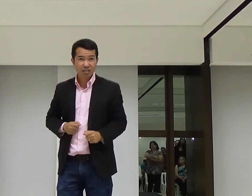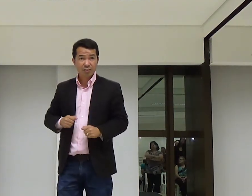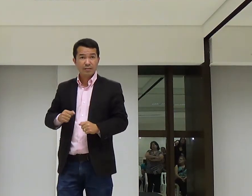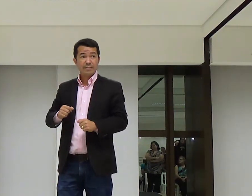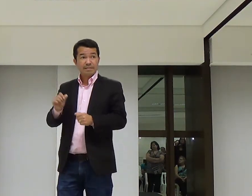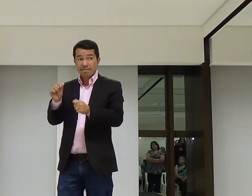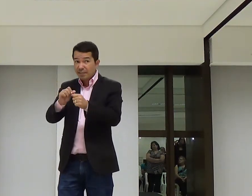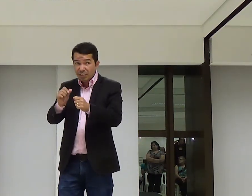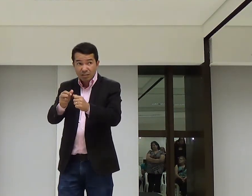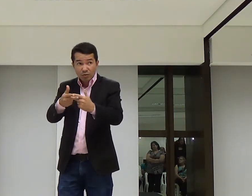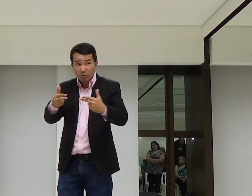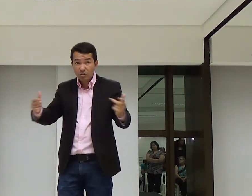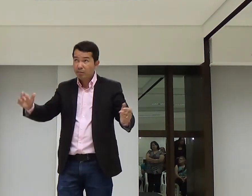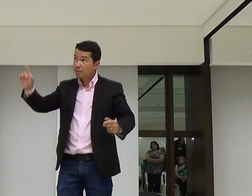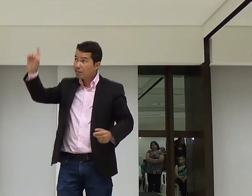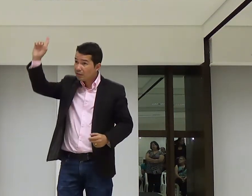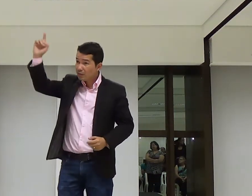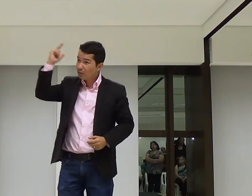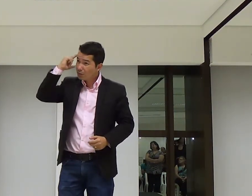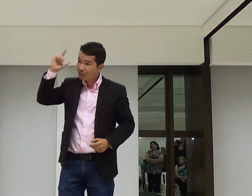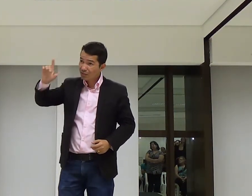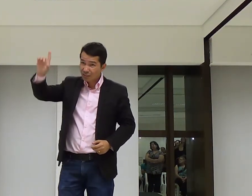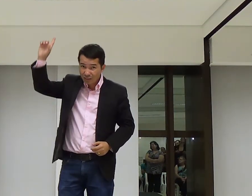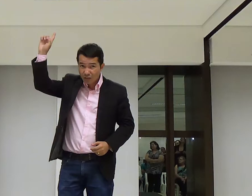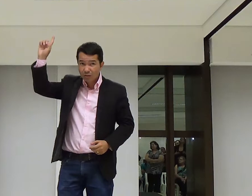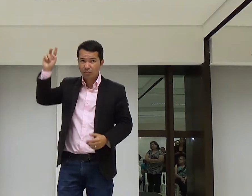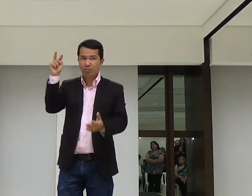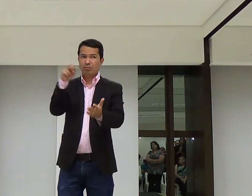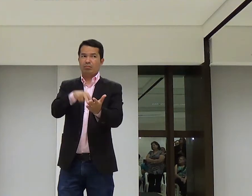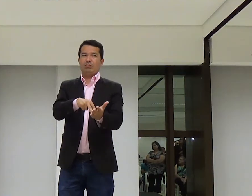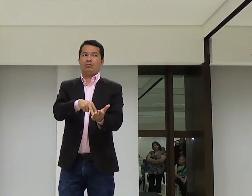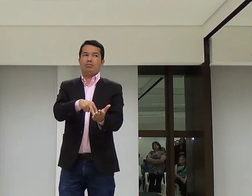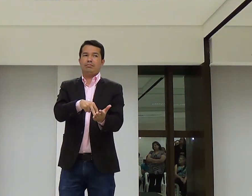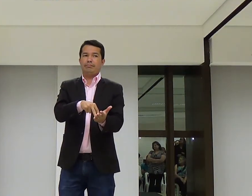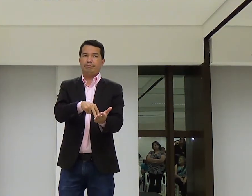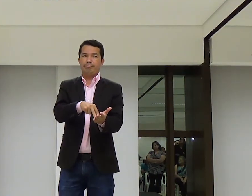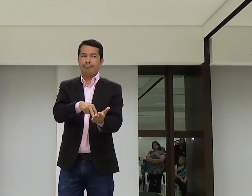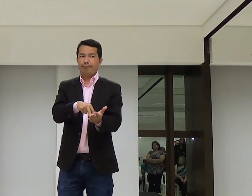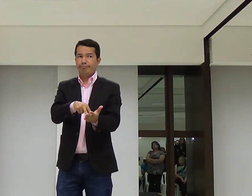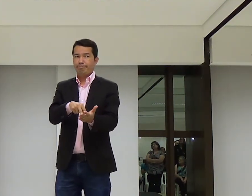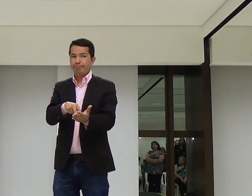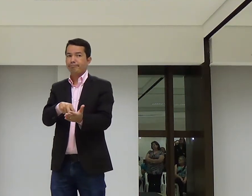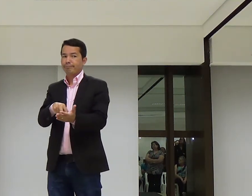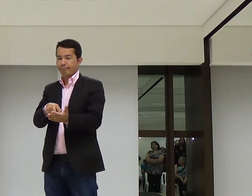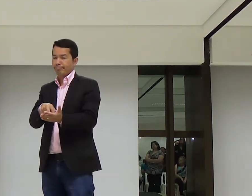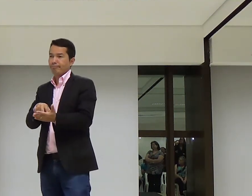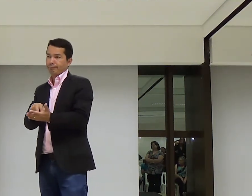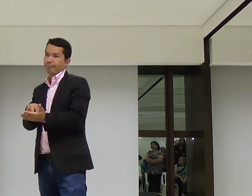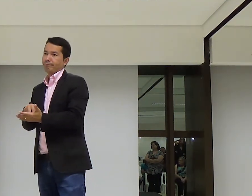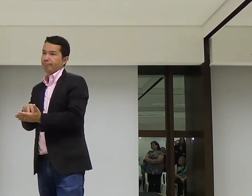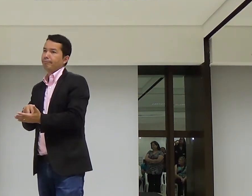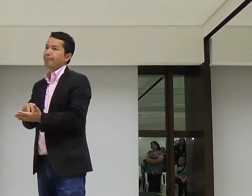frequência à igreja. Se você quer fazer as coisas que Deus quer que você faça, fique em pé.